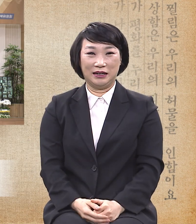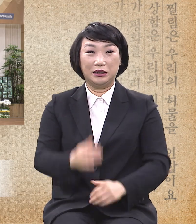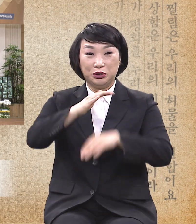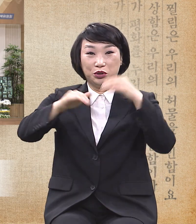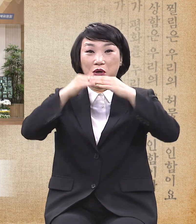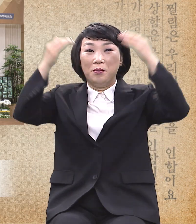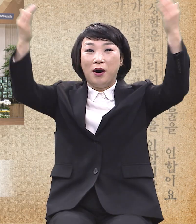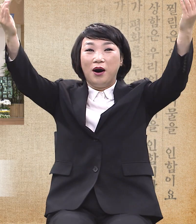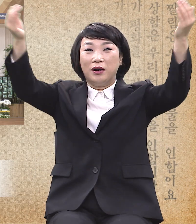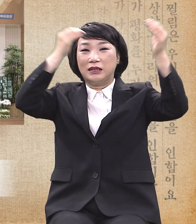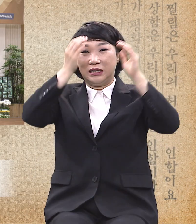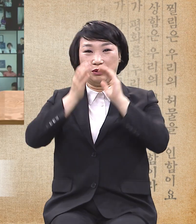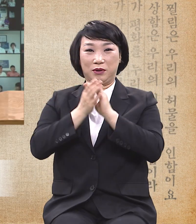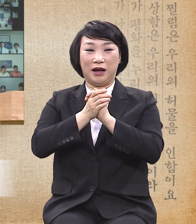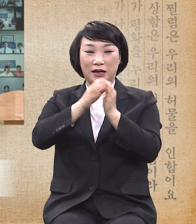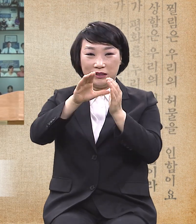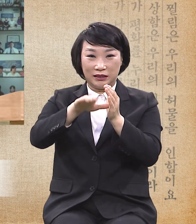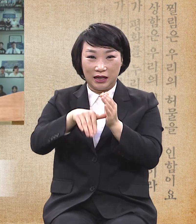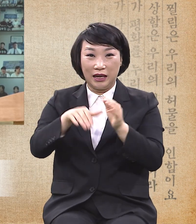우리 두 손 번쩍 들고